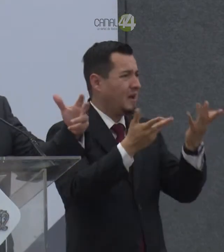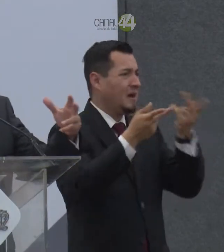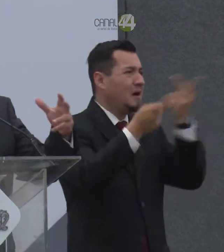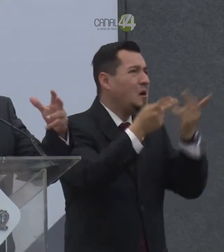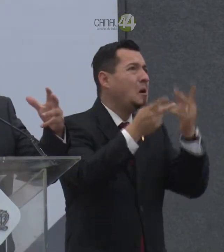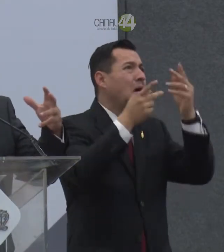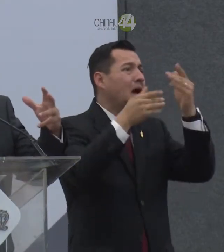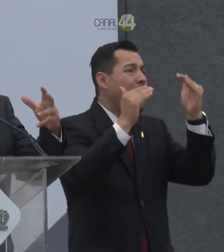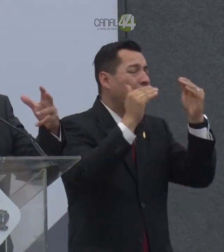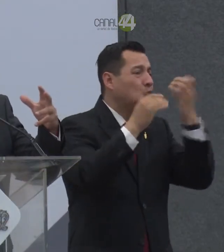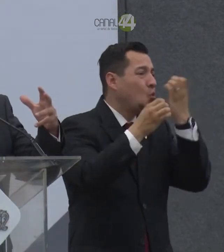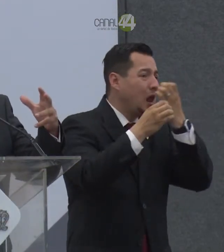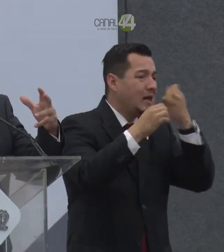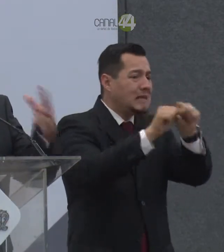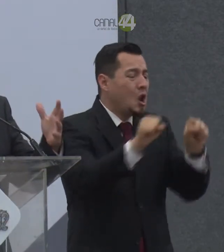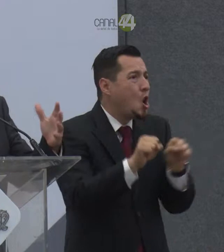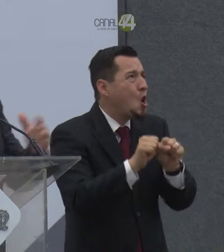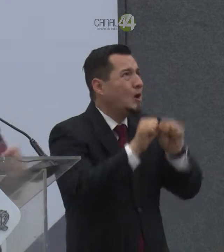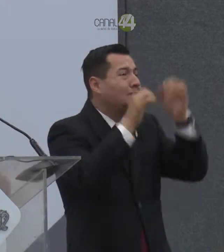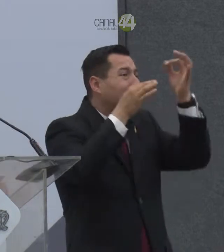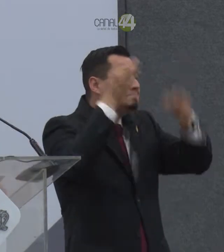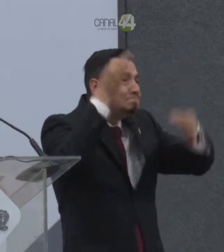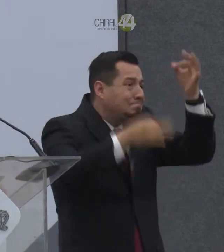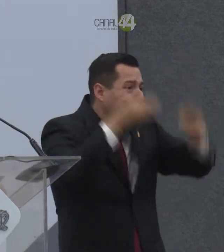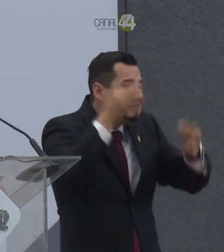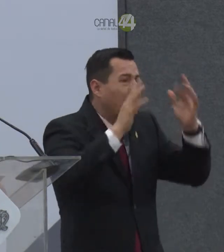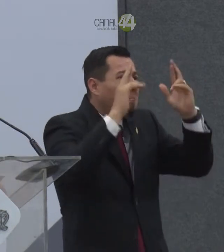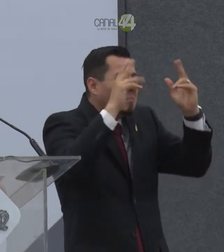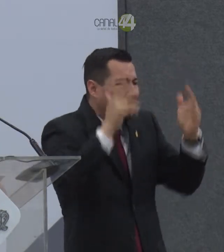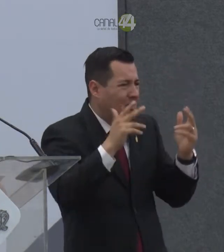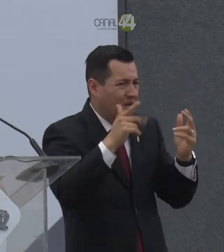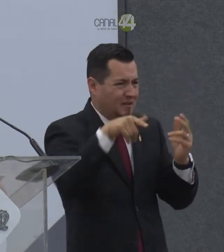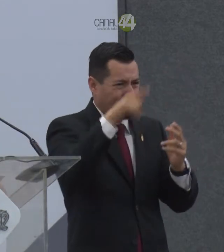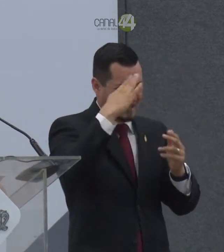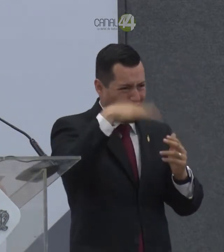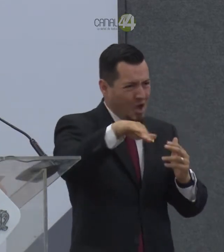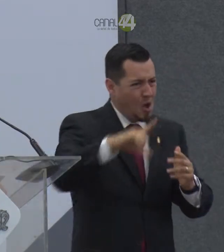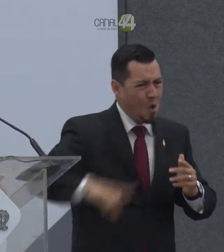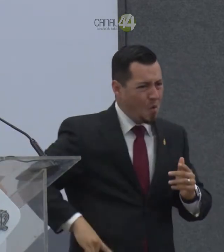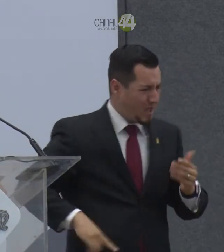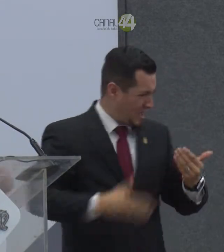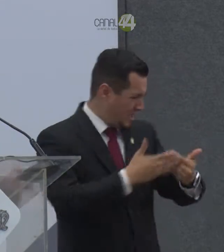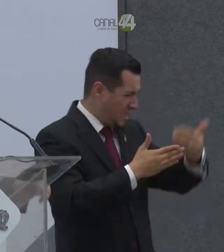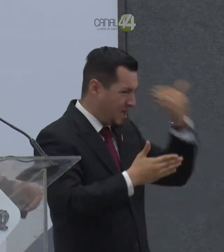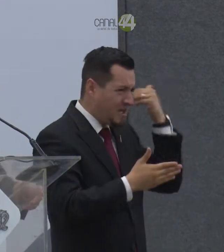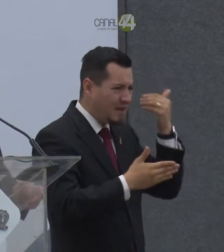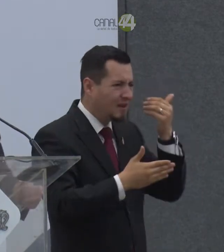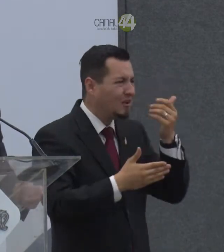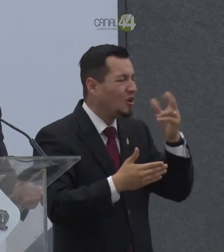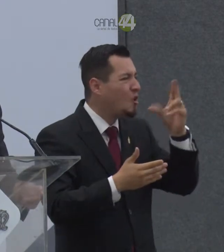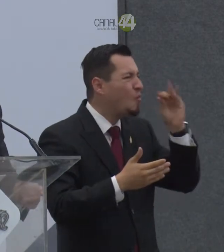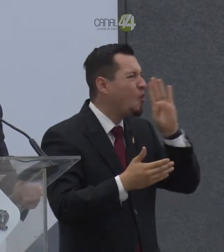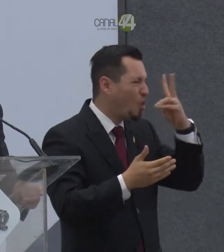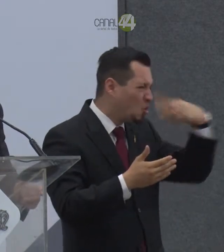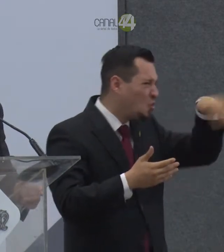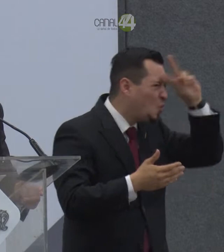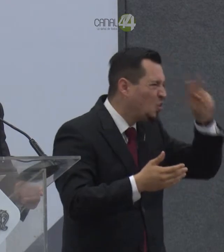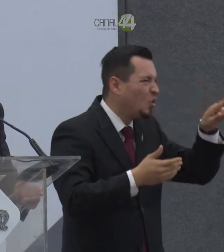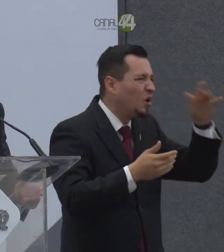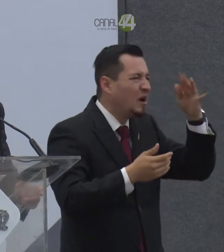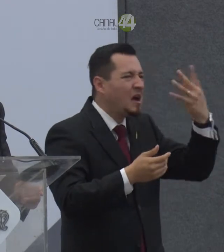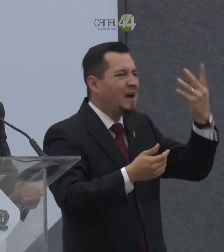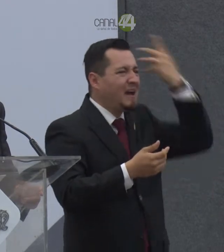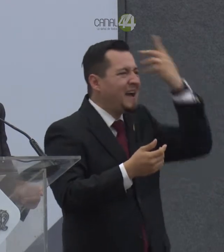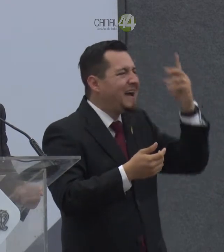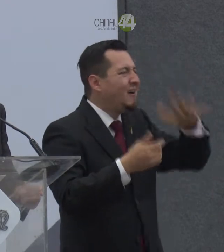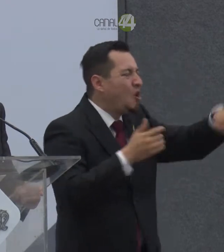techo a pedazos. Yo sé cómo están las cosas y saben ustedes, el sexenio pasado, los inútiles, porque eso eran, que